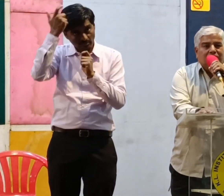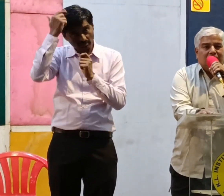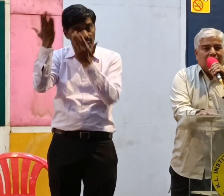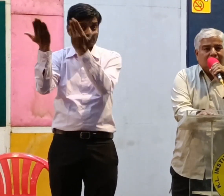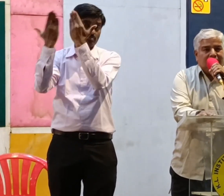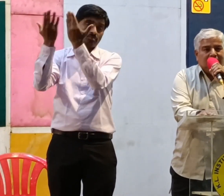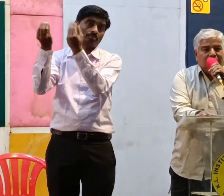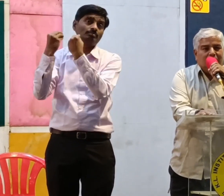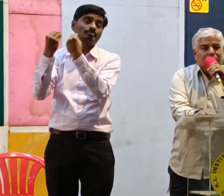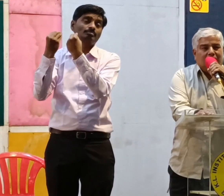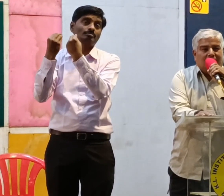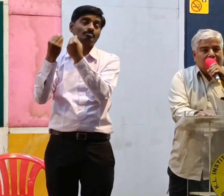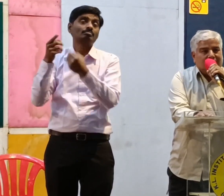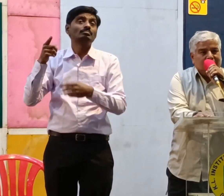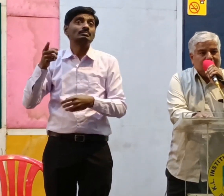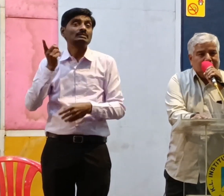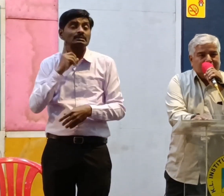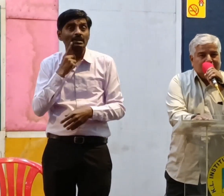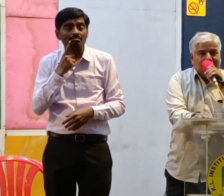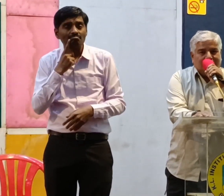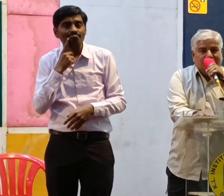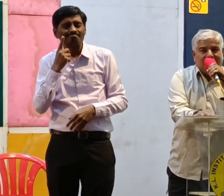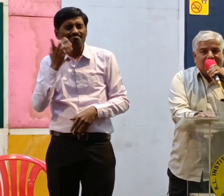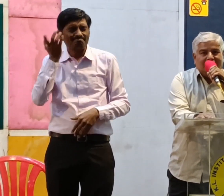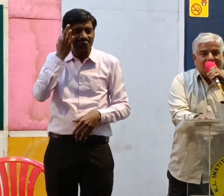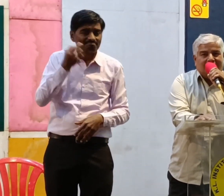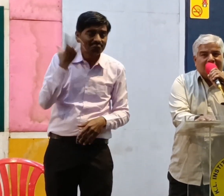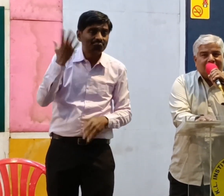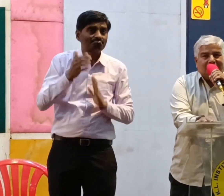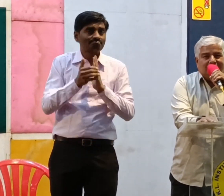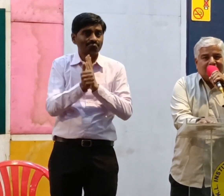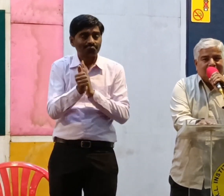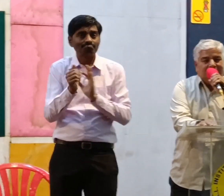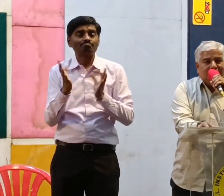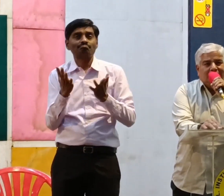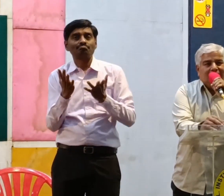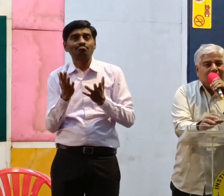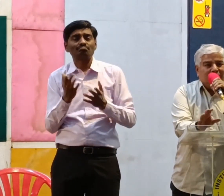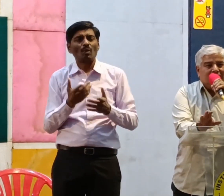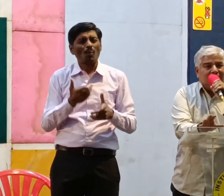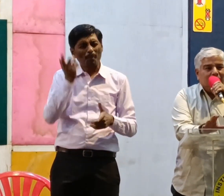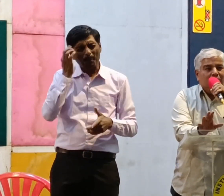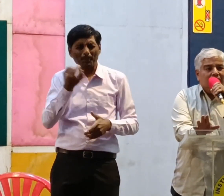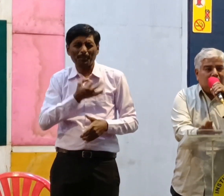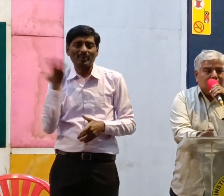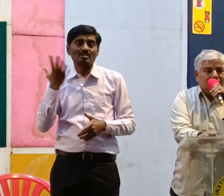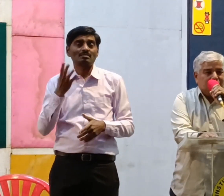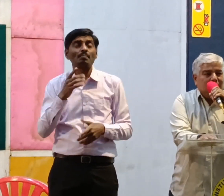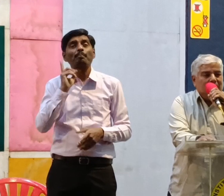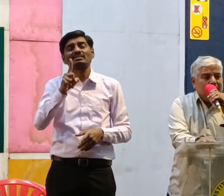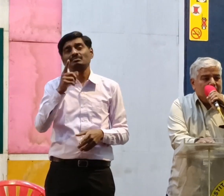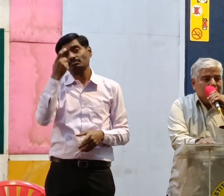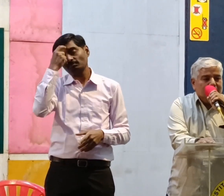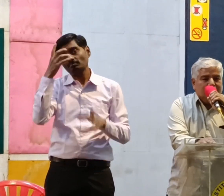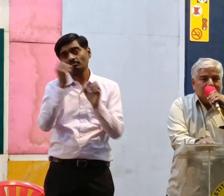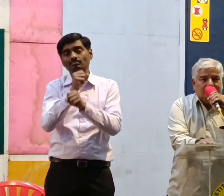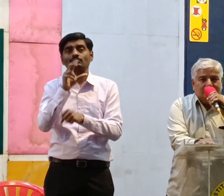બહુ સંચળ અને બહુ ચાલાક અમારી કરતાં બધી રીતે હોશિયાર બોલી નહોતો